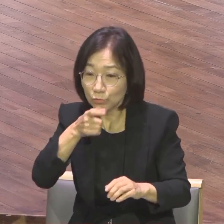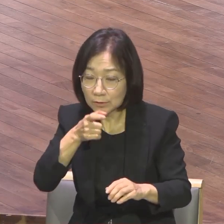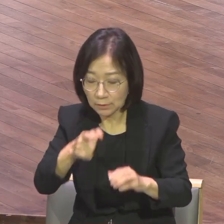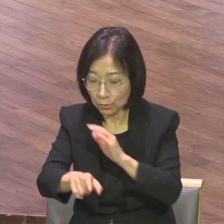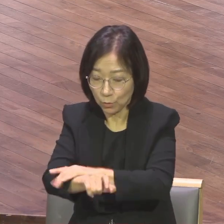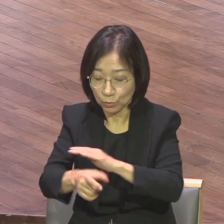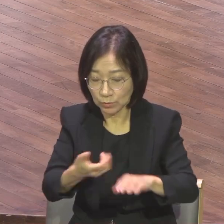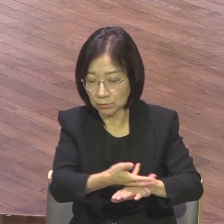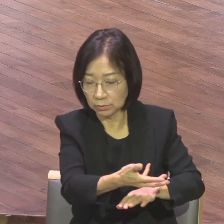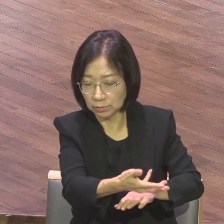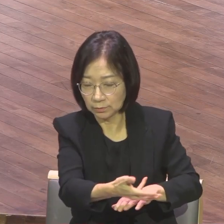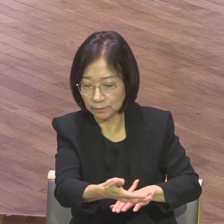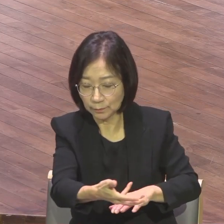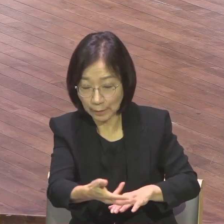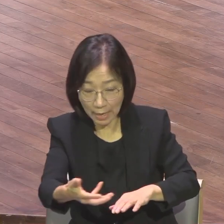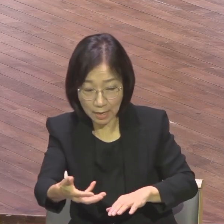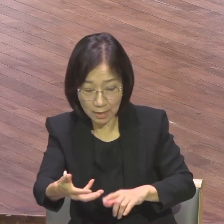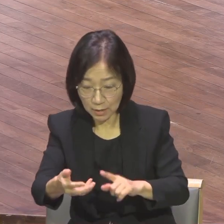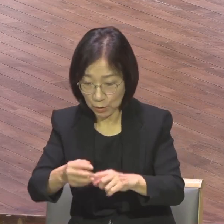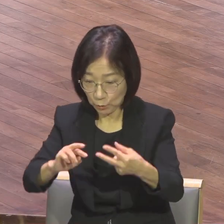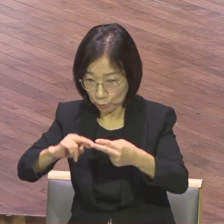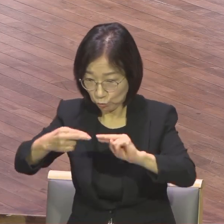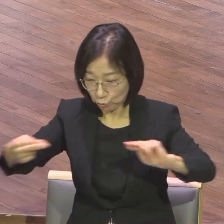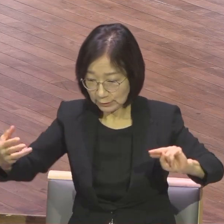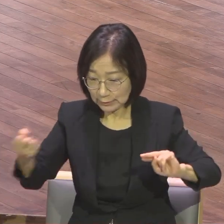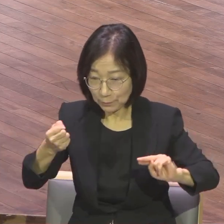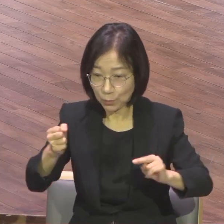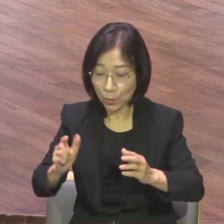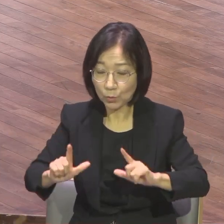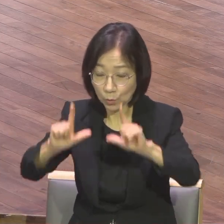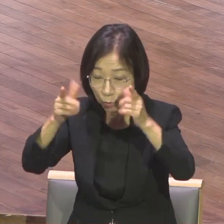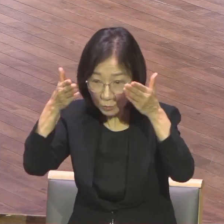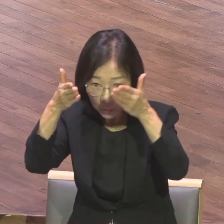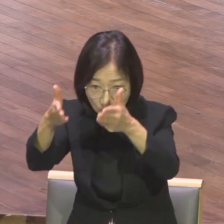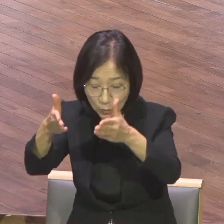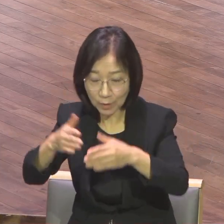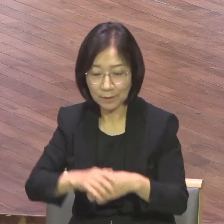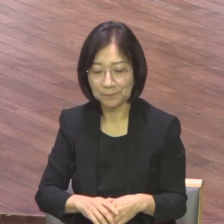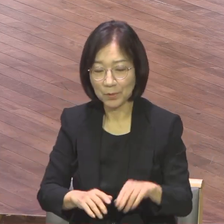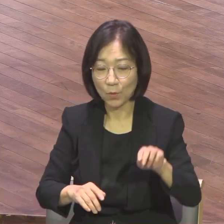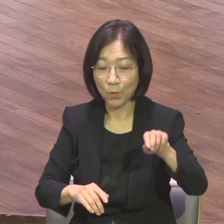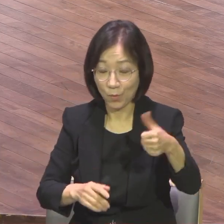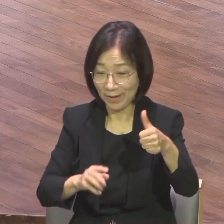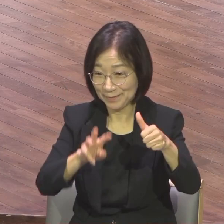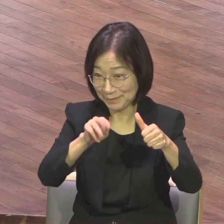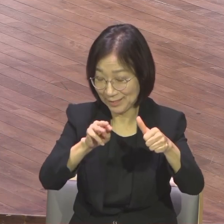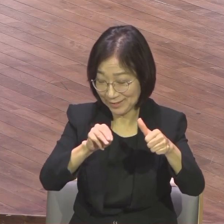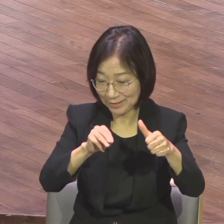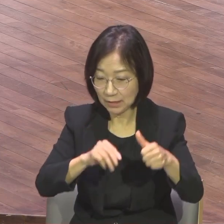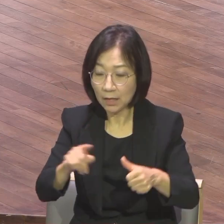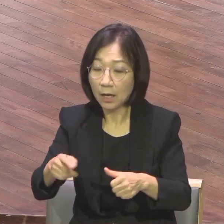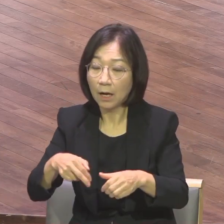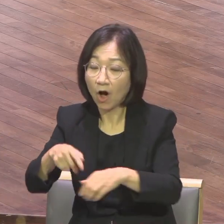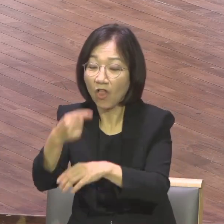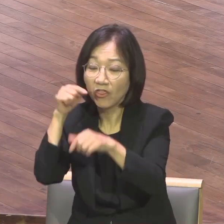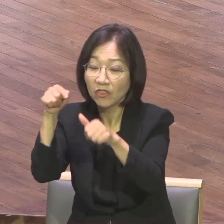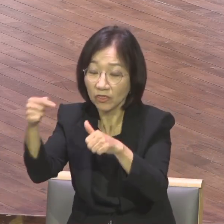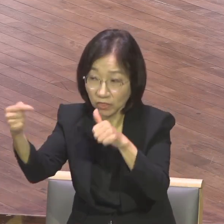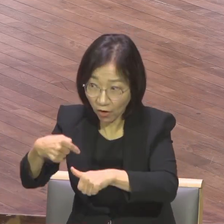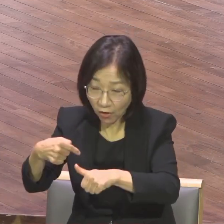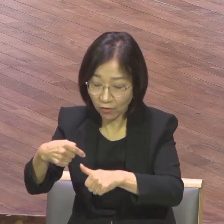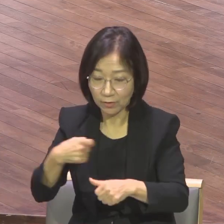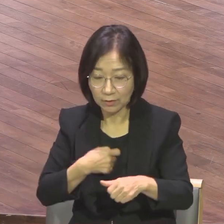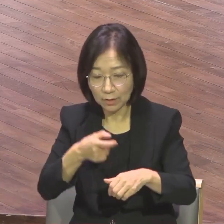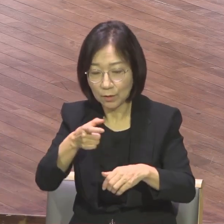스며 나오더라. 그 사람이 손에 줄을 잡고 동쪽으로 나아가며 천척을 측량한 후에 내게 그 물을 건너게 하시니